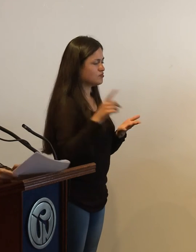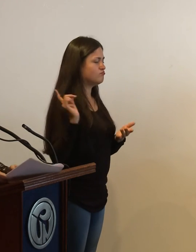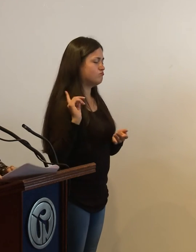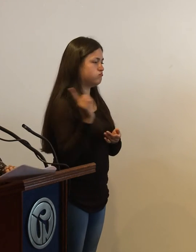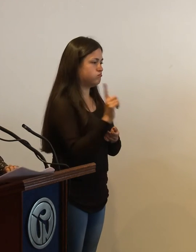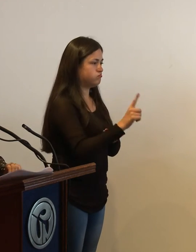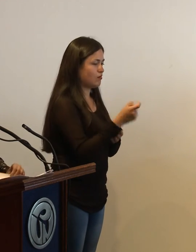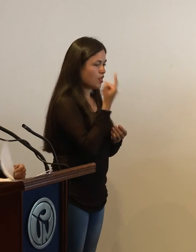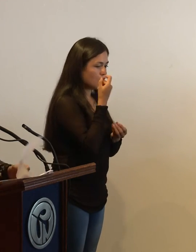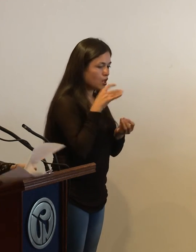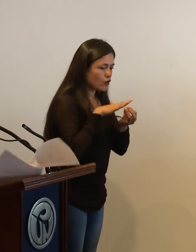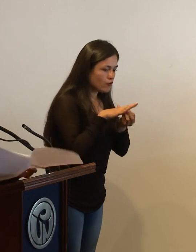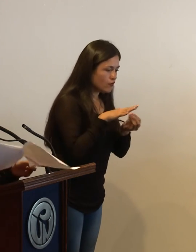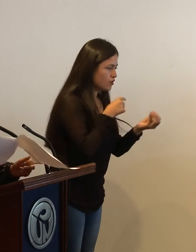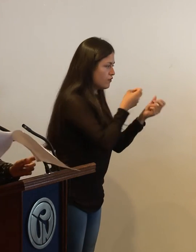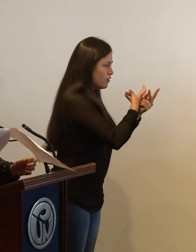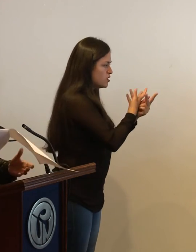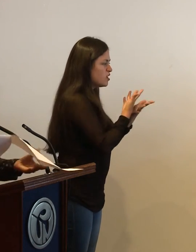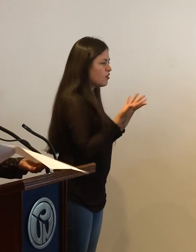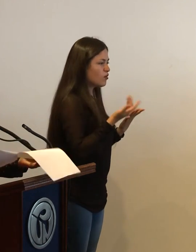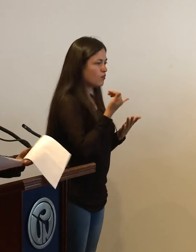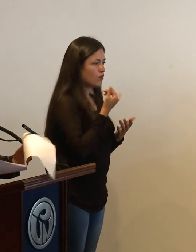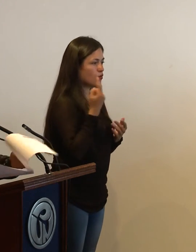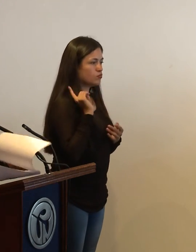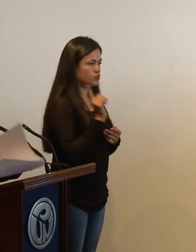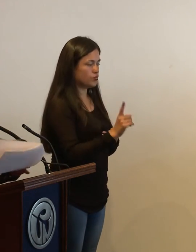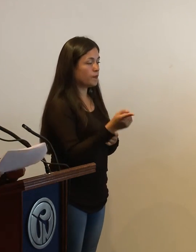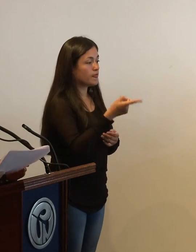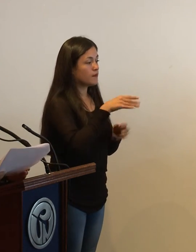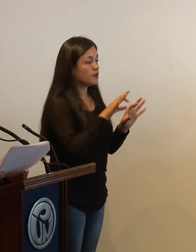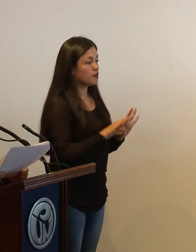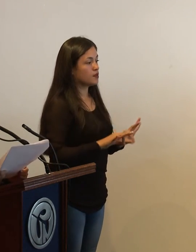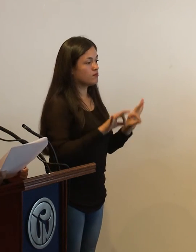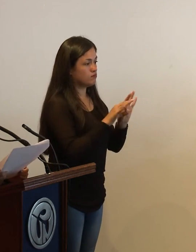duración. Quisiera hacer hincapié en ello porque